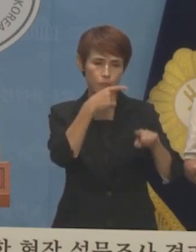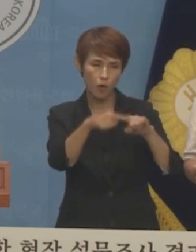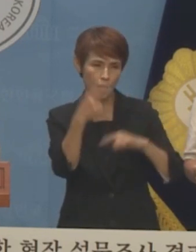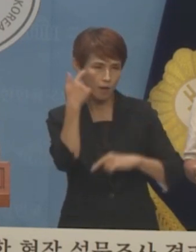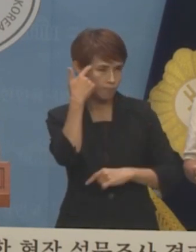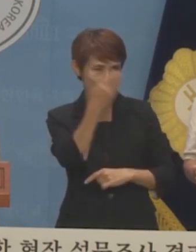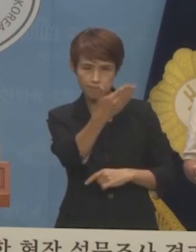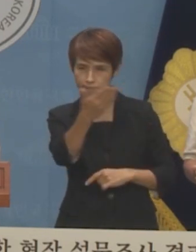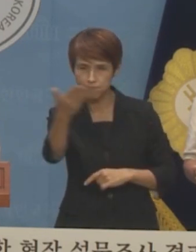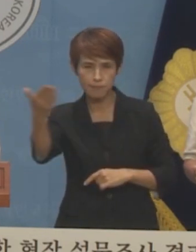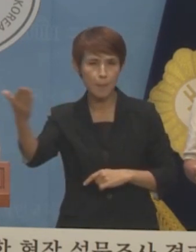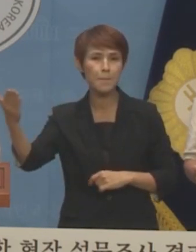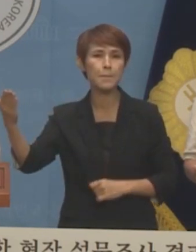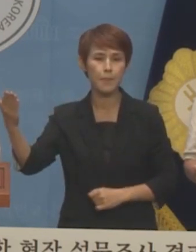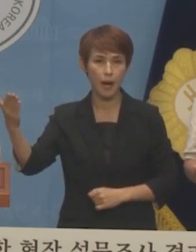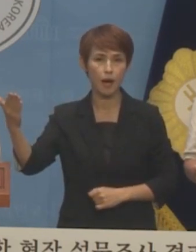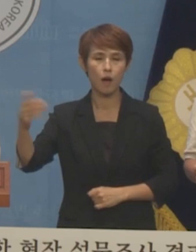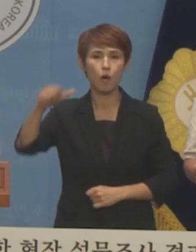설문을 진행하였고